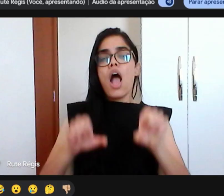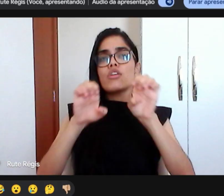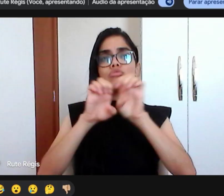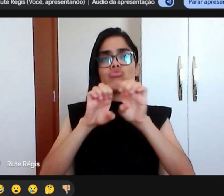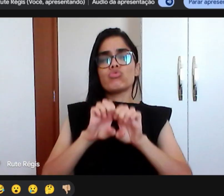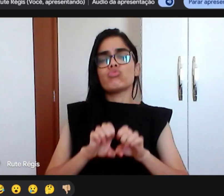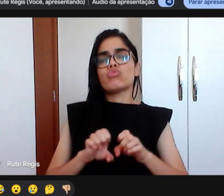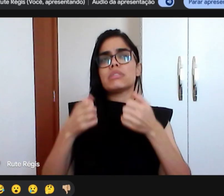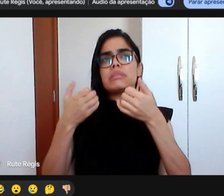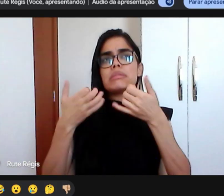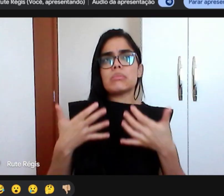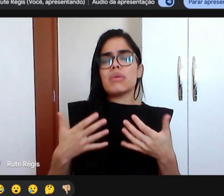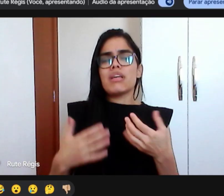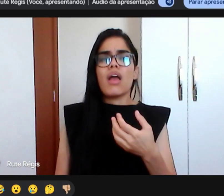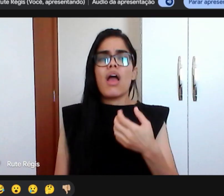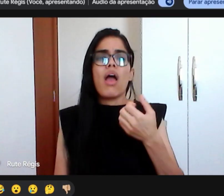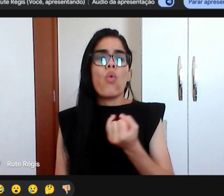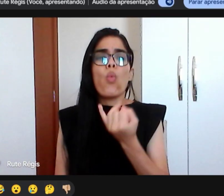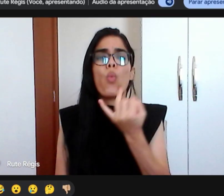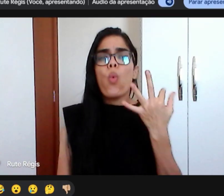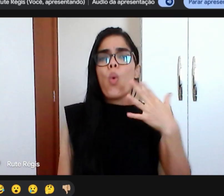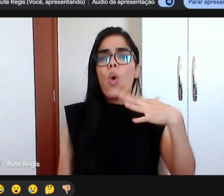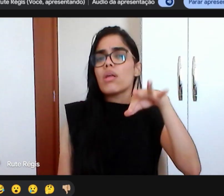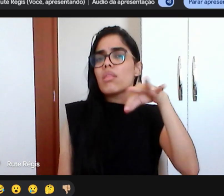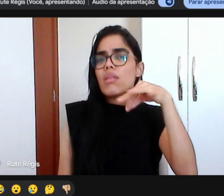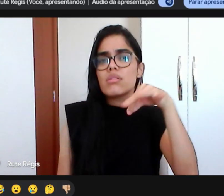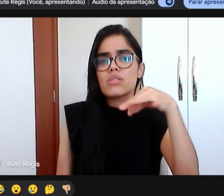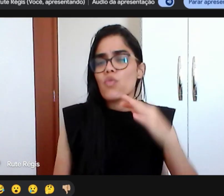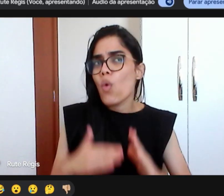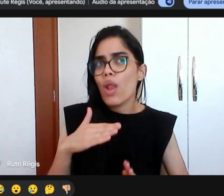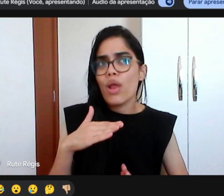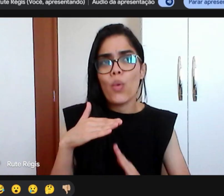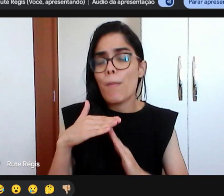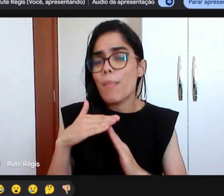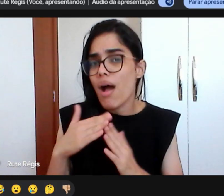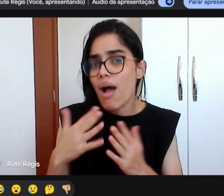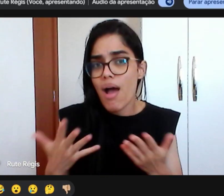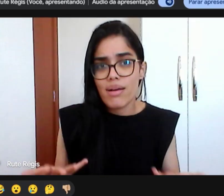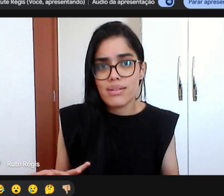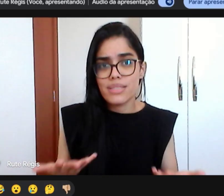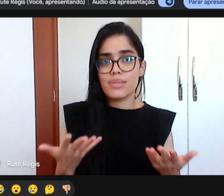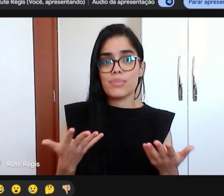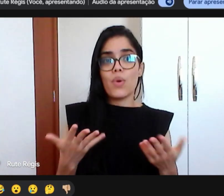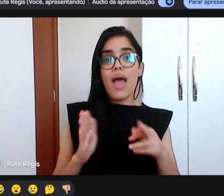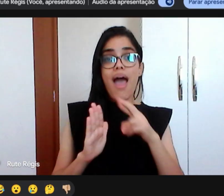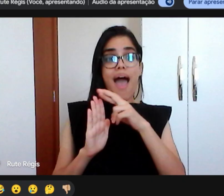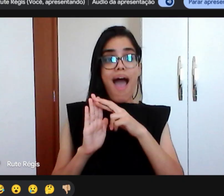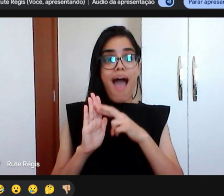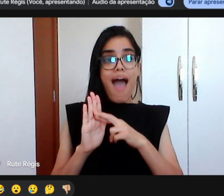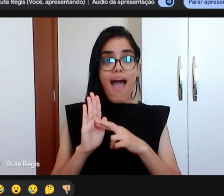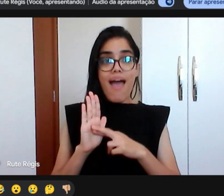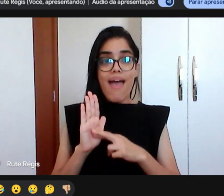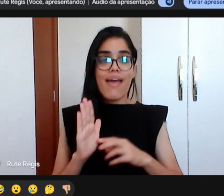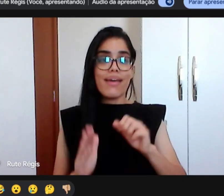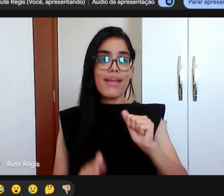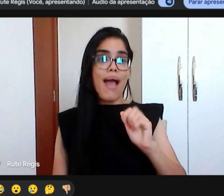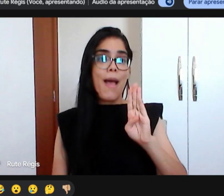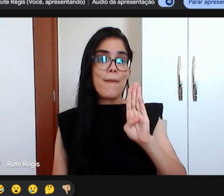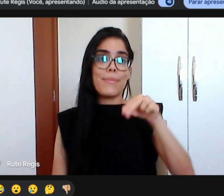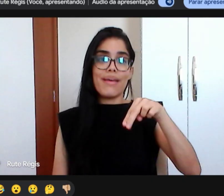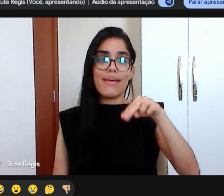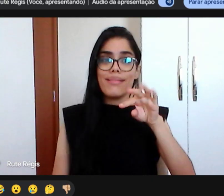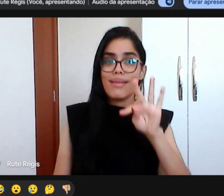estrutura, né? A estrutura basicamente se refere a quantas laudas no